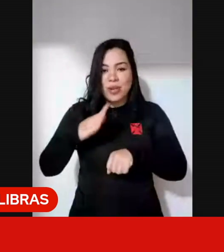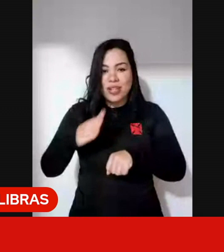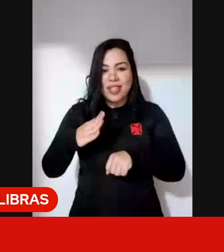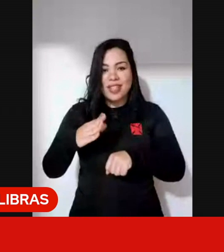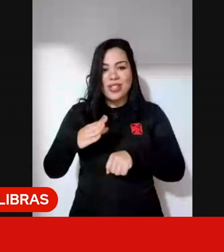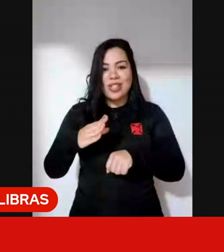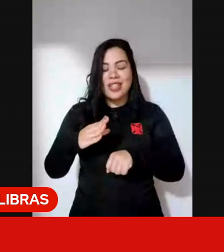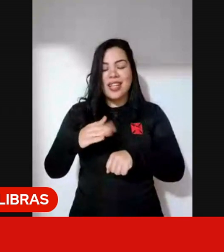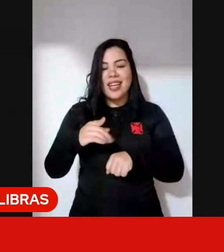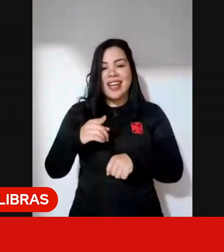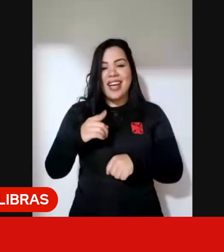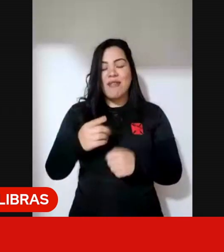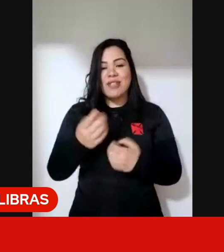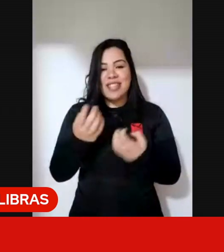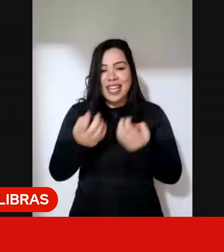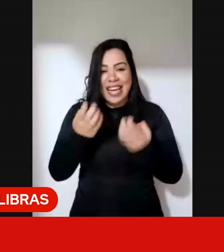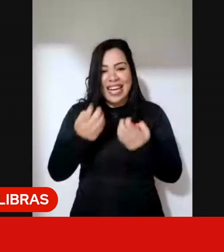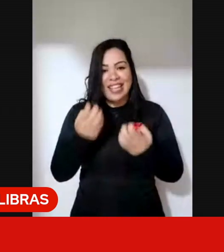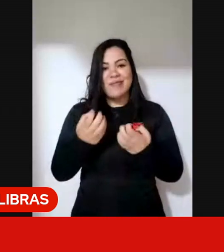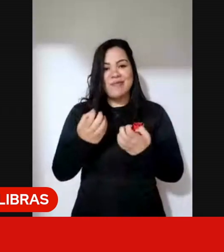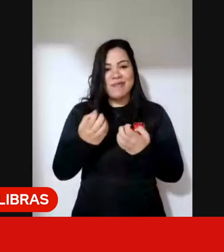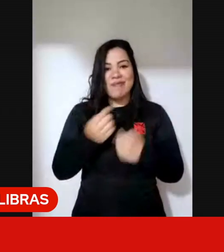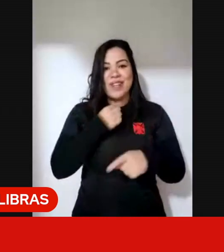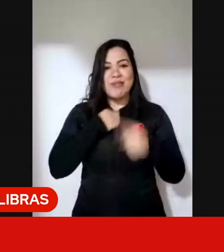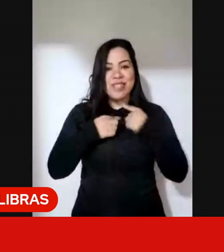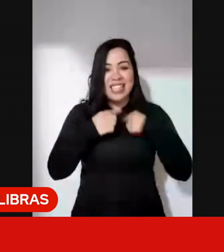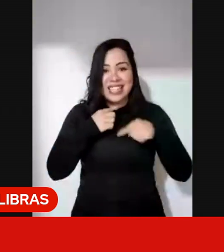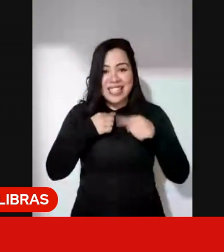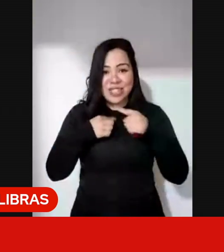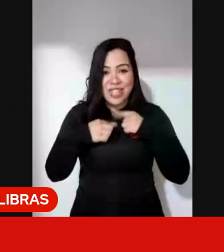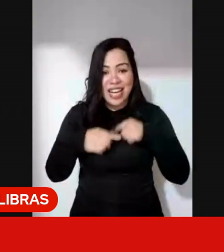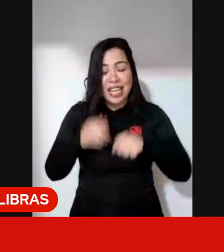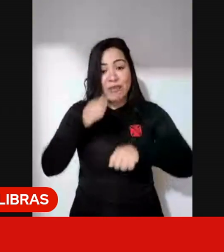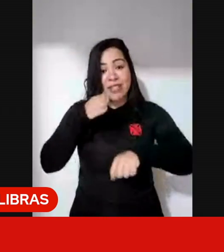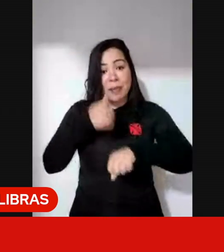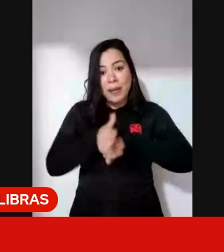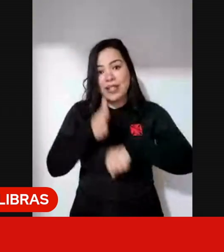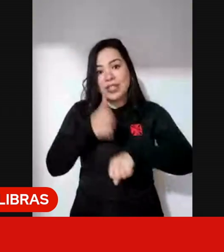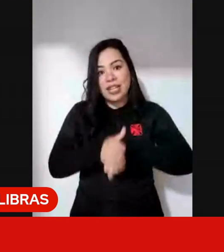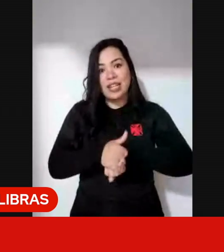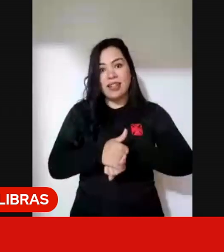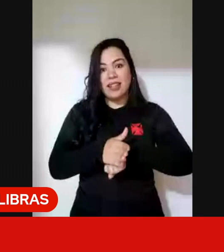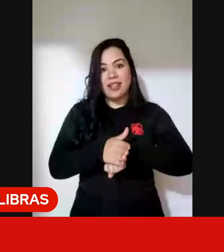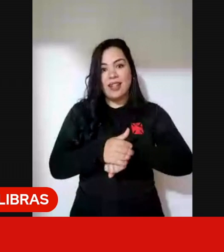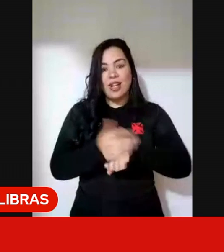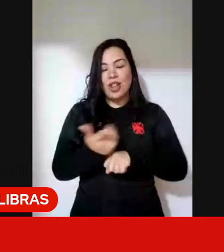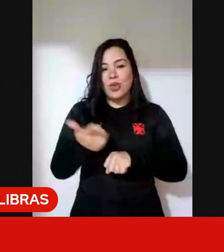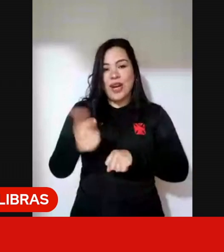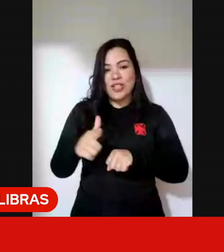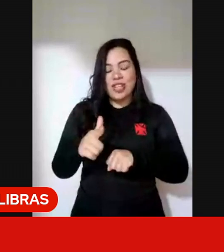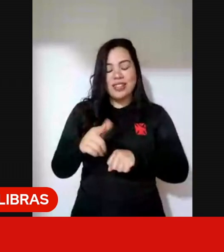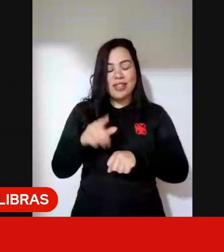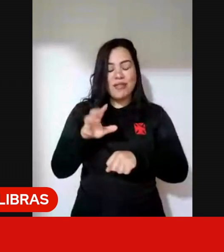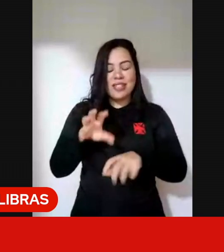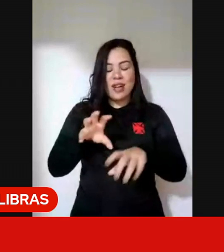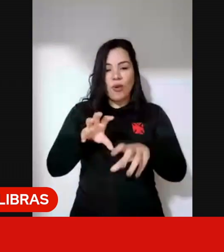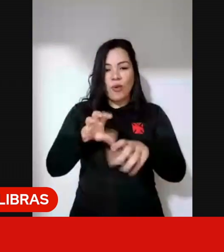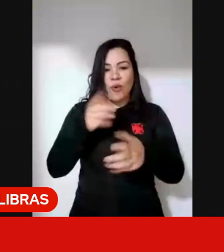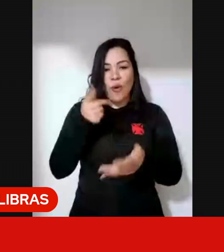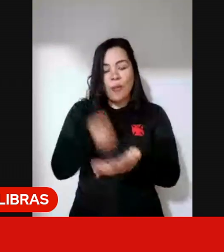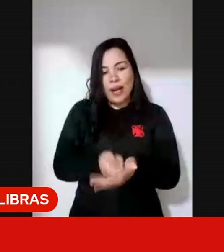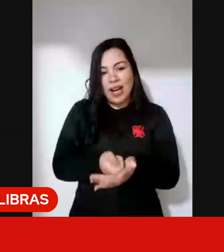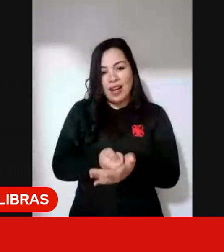mais importante é você querer, é você desejar e você praticar. Não adianta